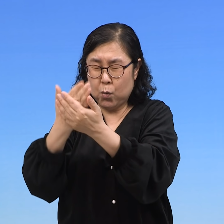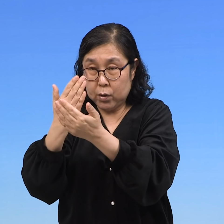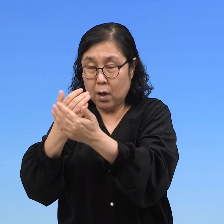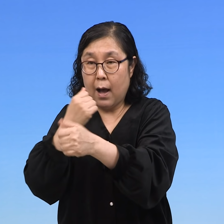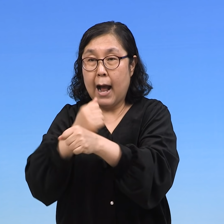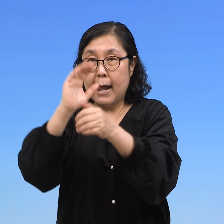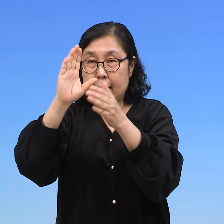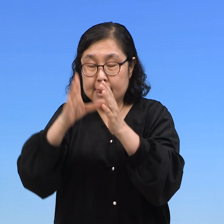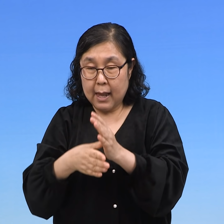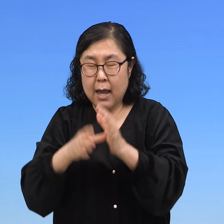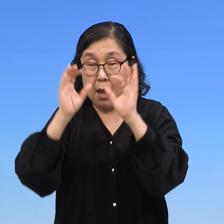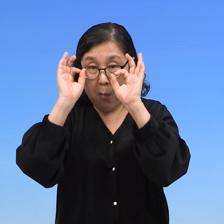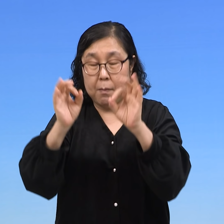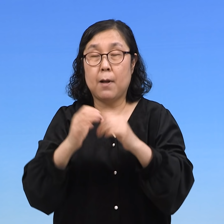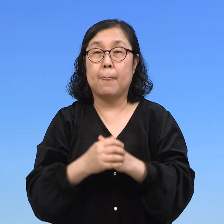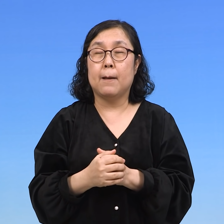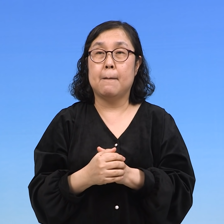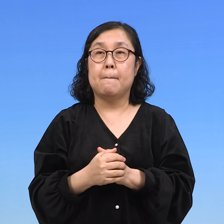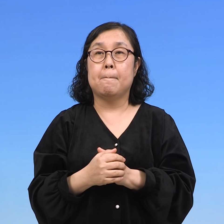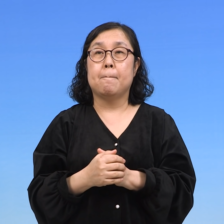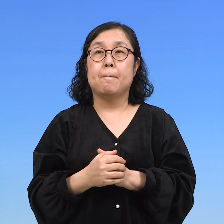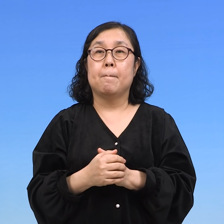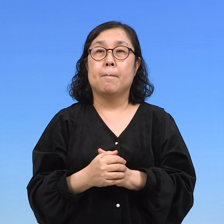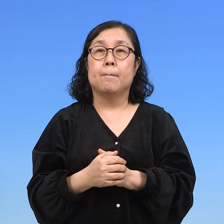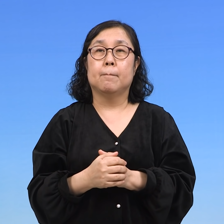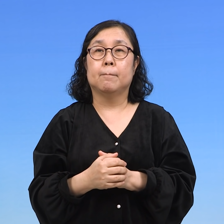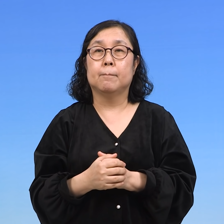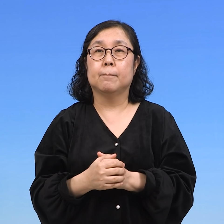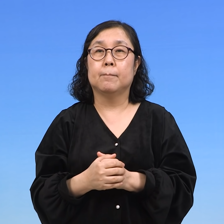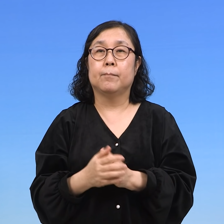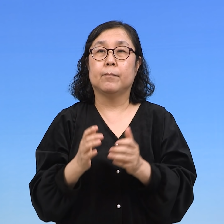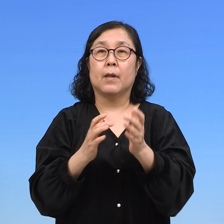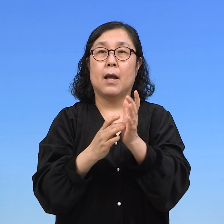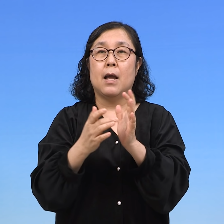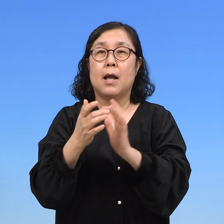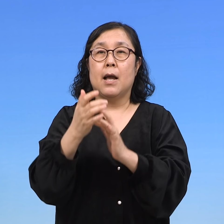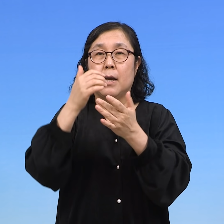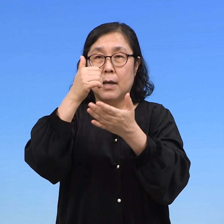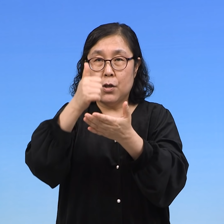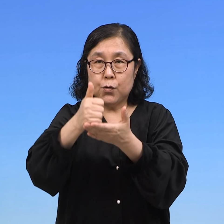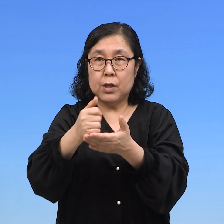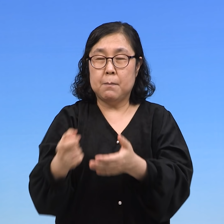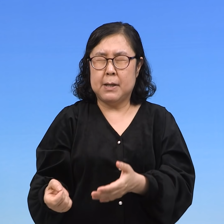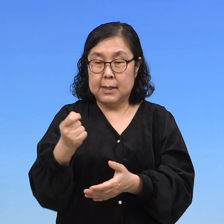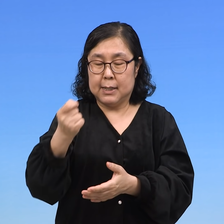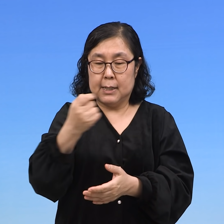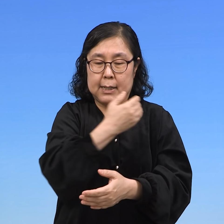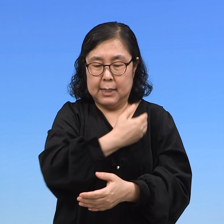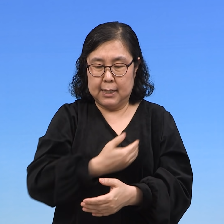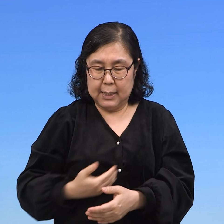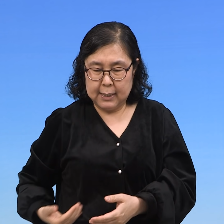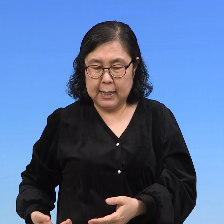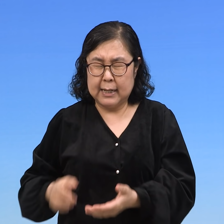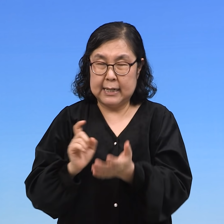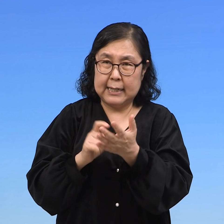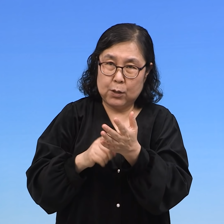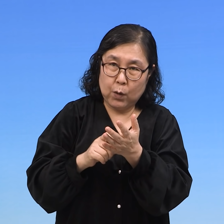그 과정을 한번 보세요 마태복은 14장 23절입니다 22절부터 보십시오 예수께서